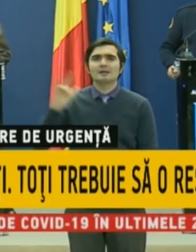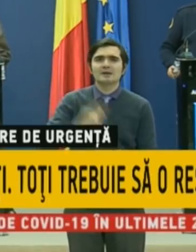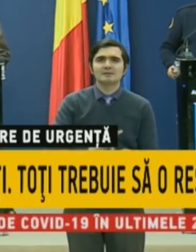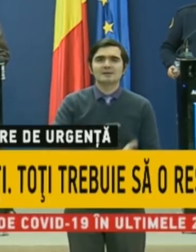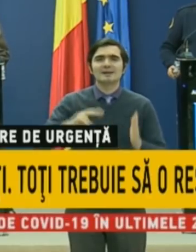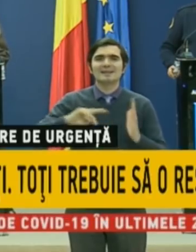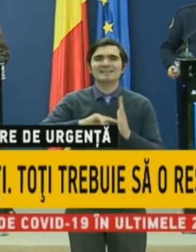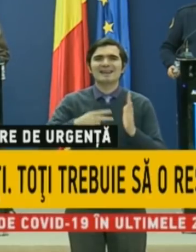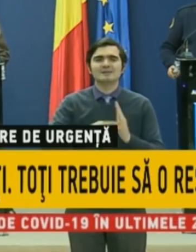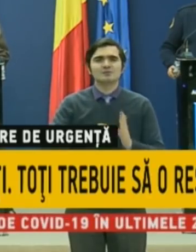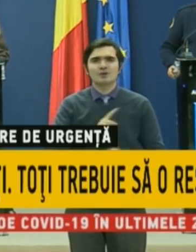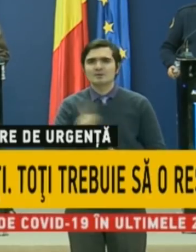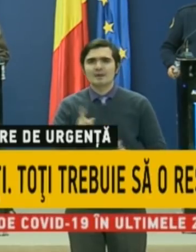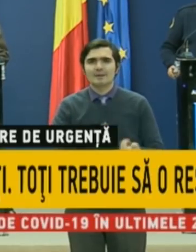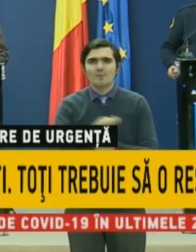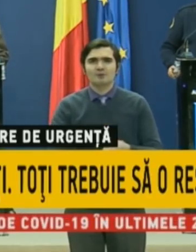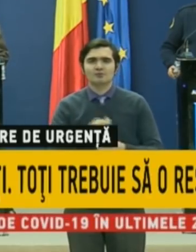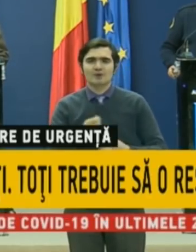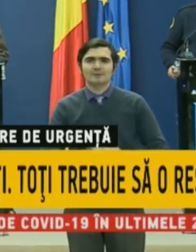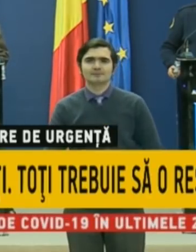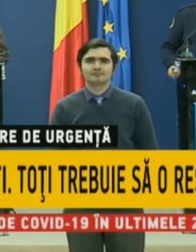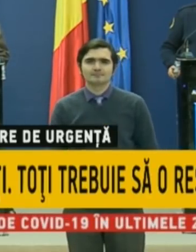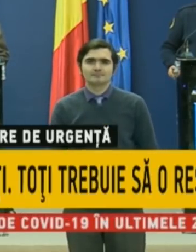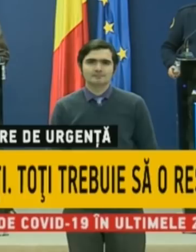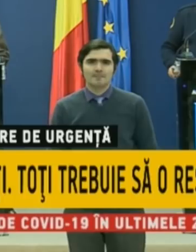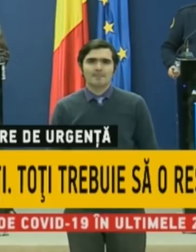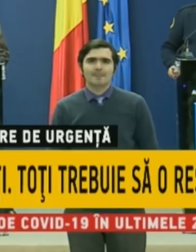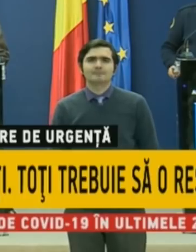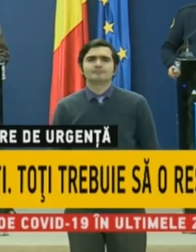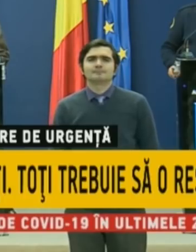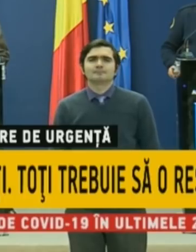aterizările tehnice necomerciale.